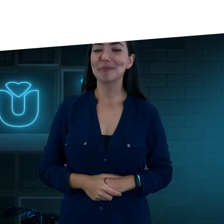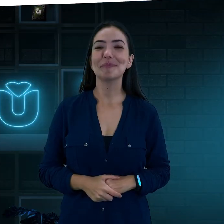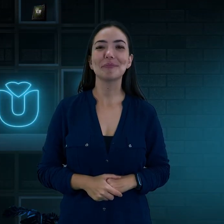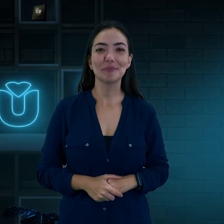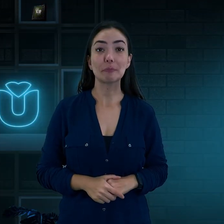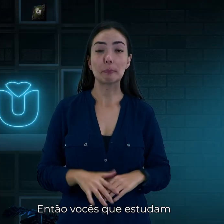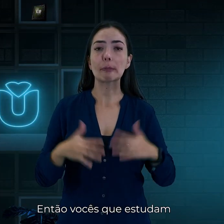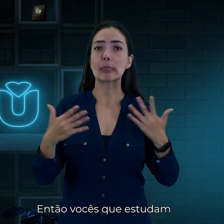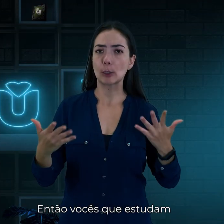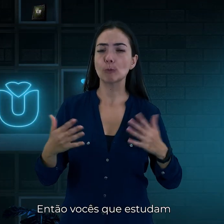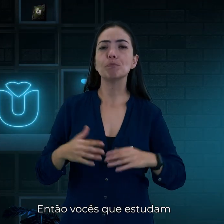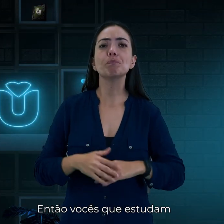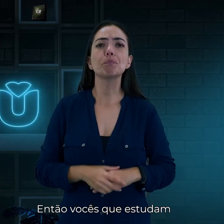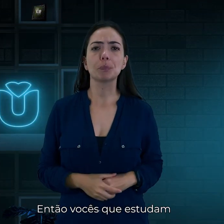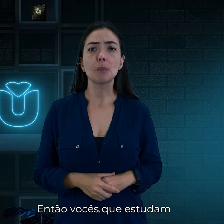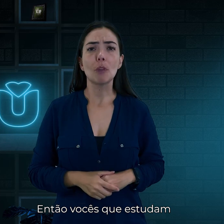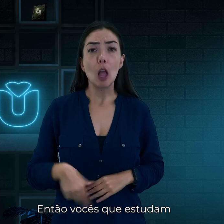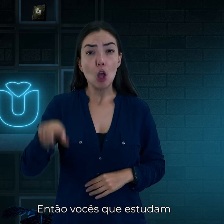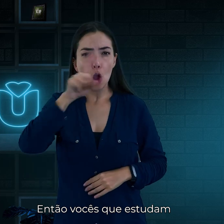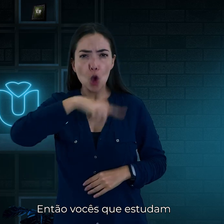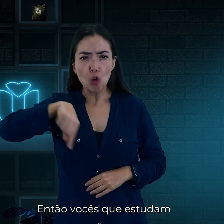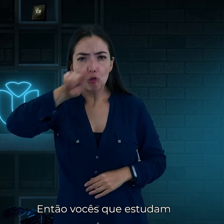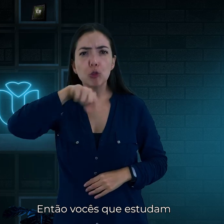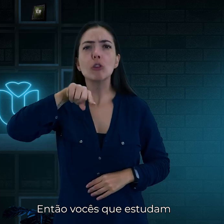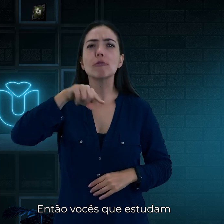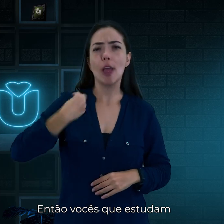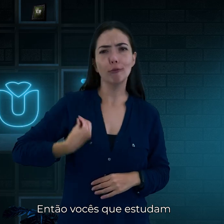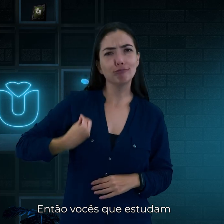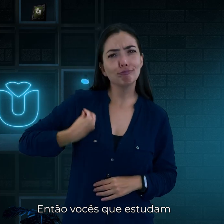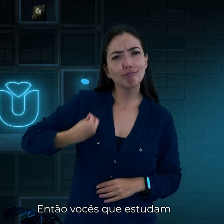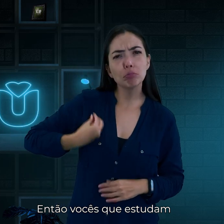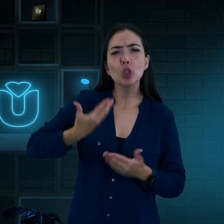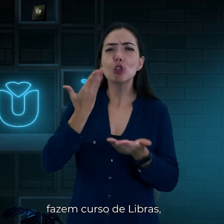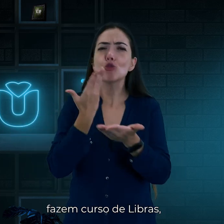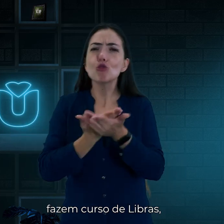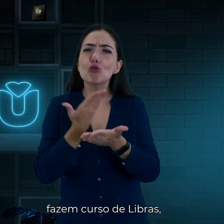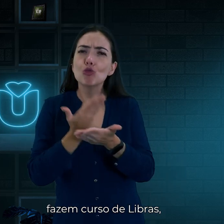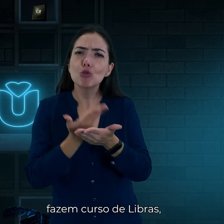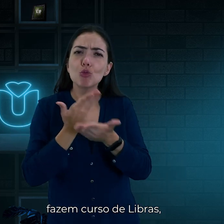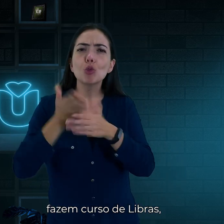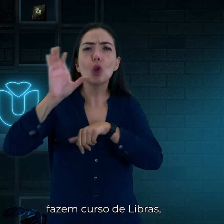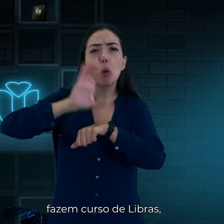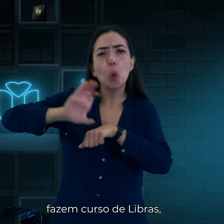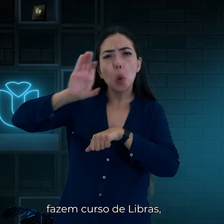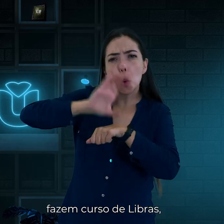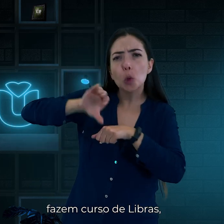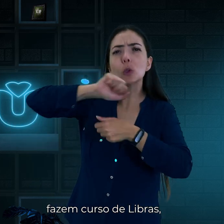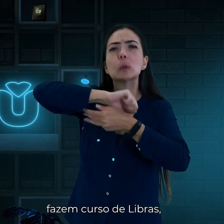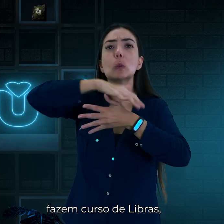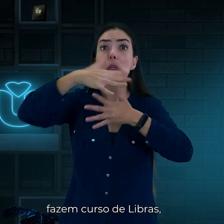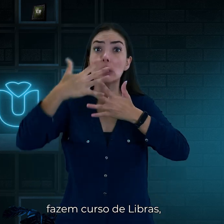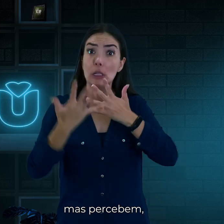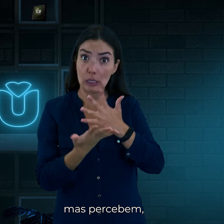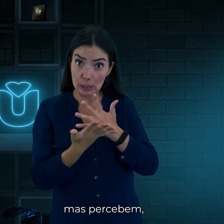Então, vocês que estudam, fazem curso de Libras, mas